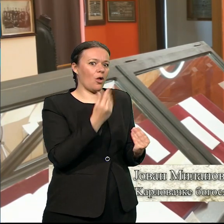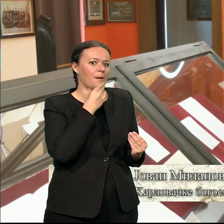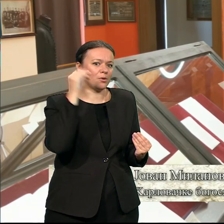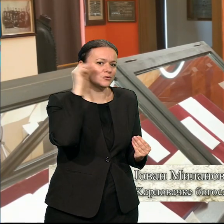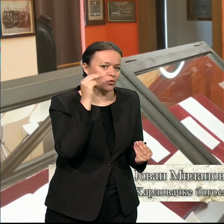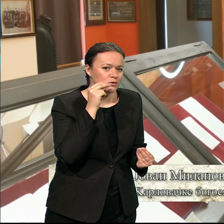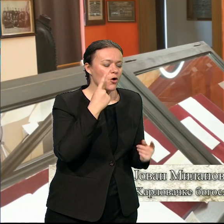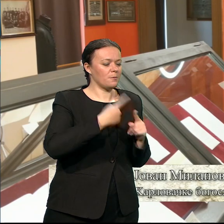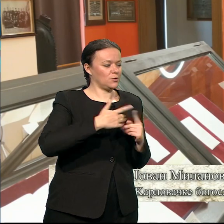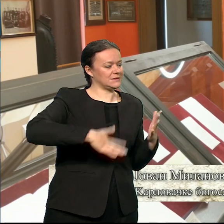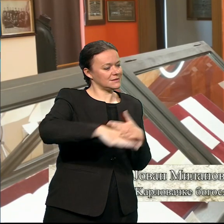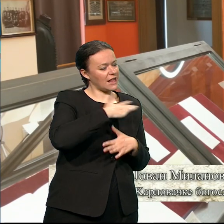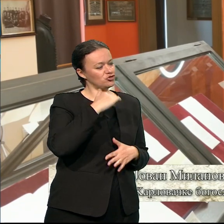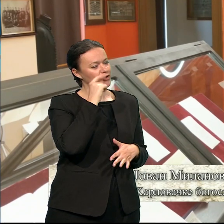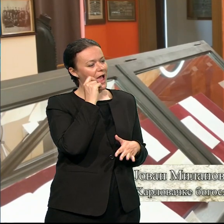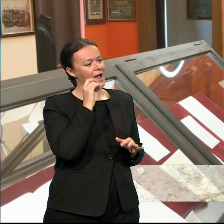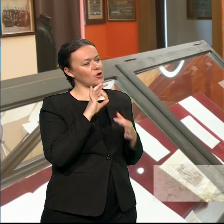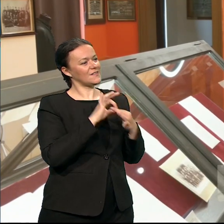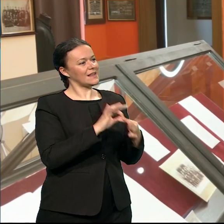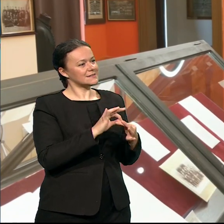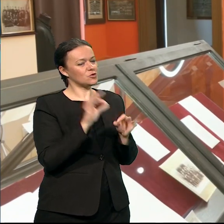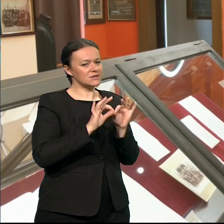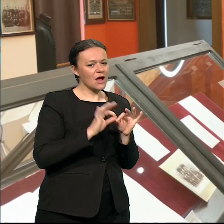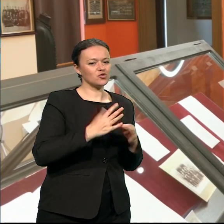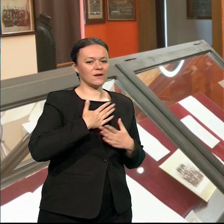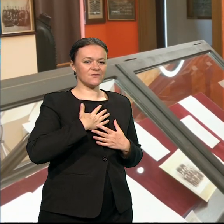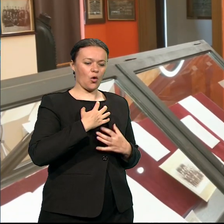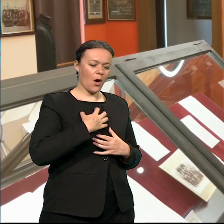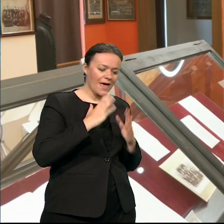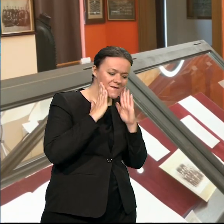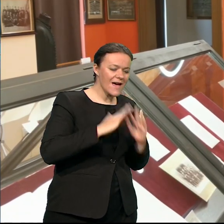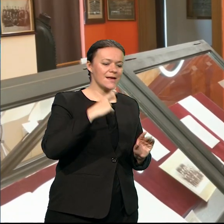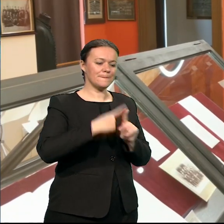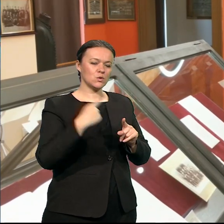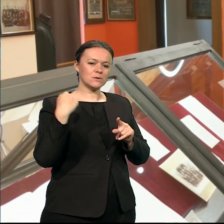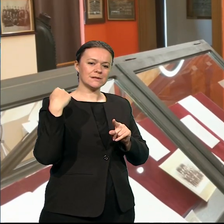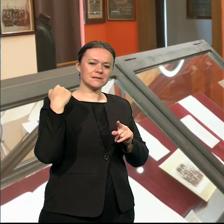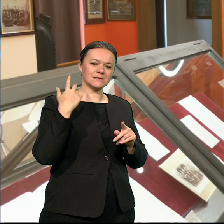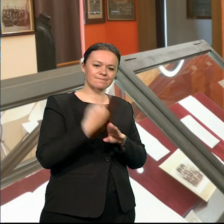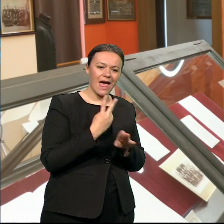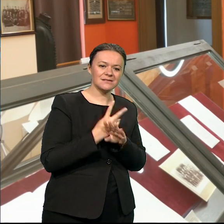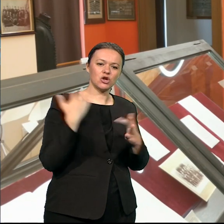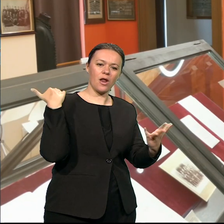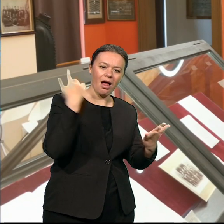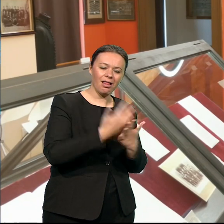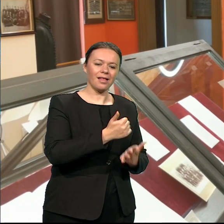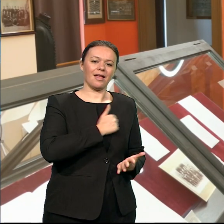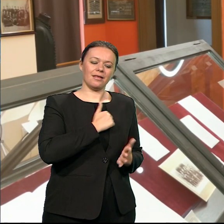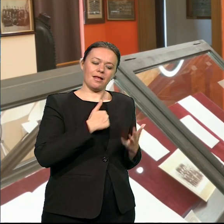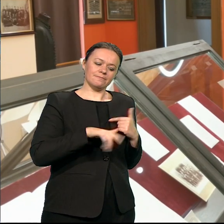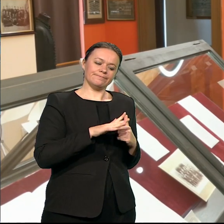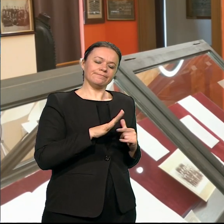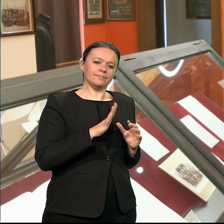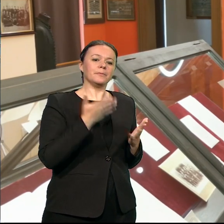našeg naroda da očuva svoj duhovni i nacionalni identitet na prostorima koji su u to vreme bili spremni da nas prihvate,